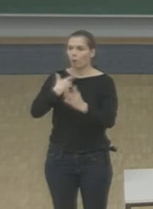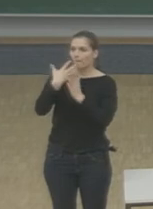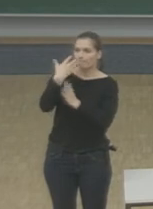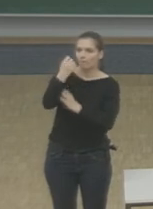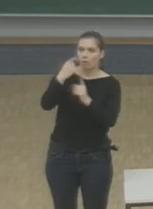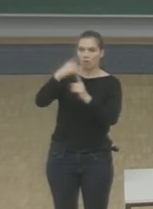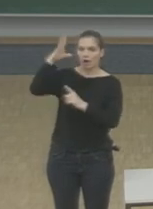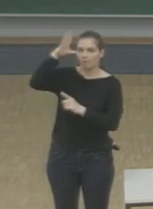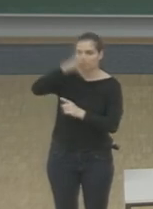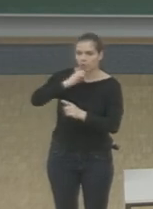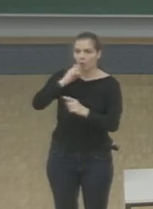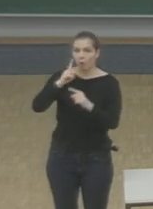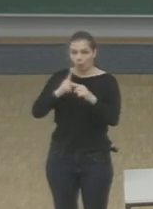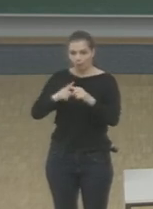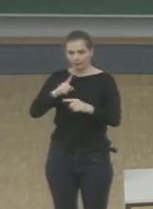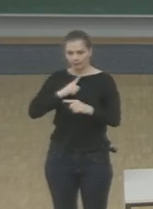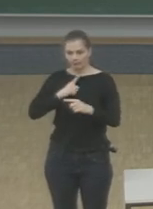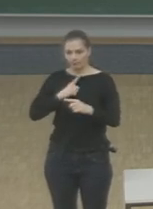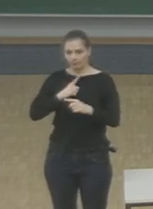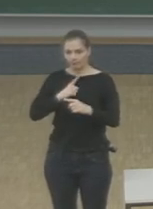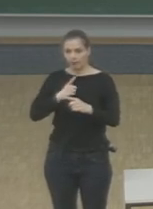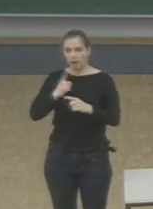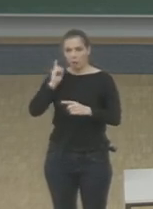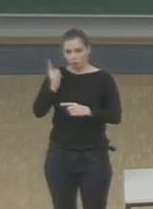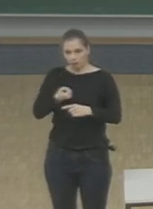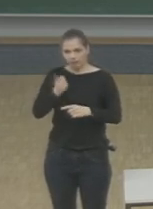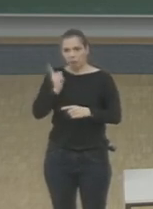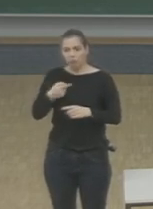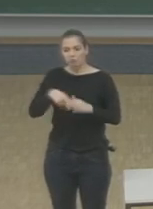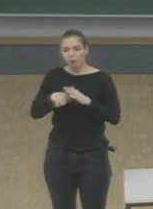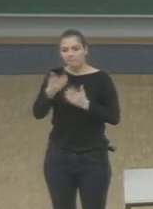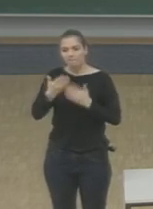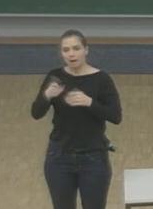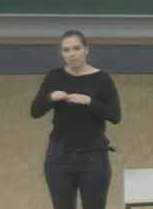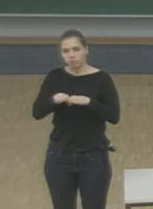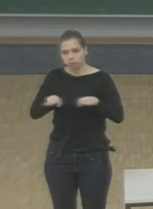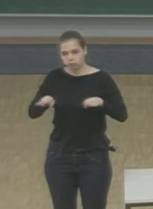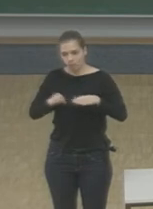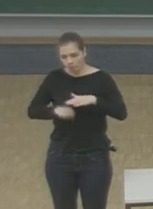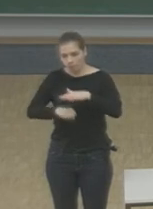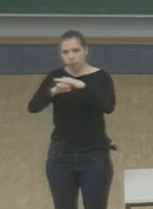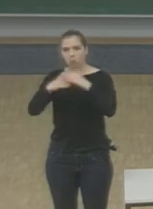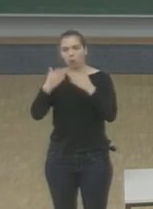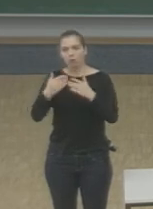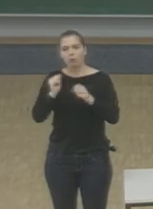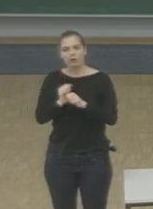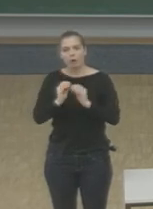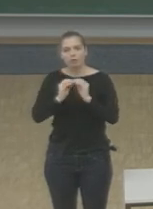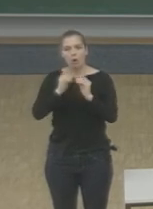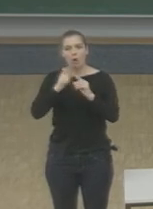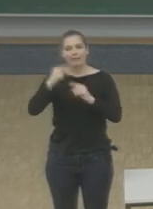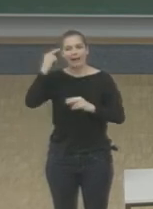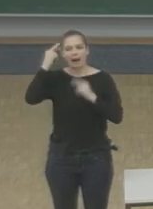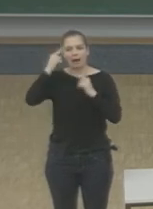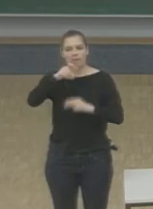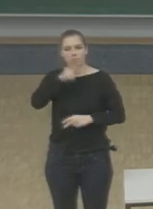mathematisch fundierte Urteile als konstruktive, interessierte und reflektierte Bürger abgeben können.